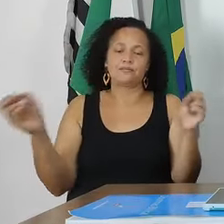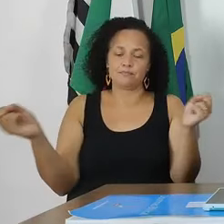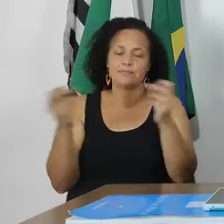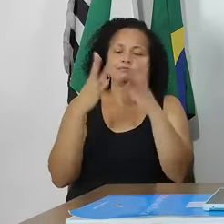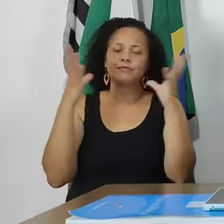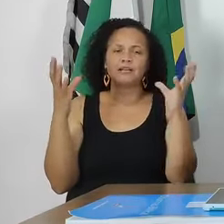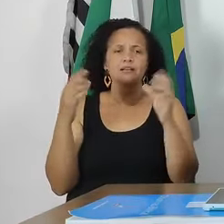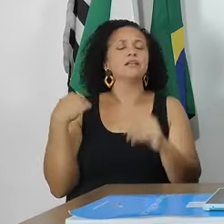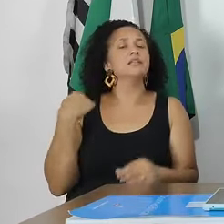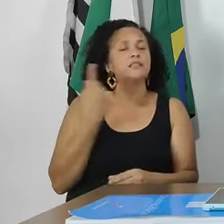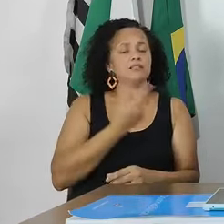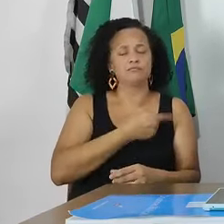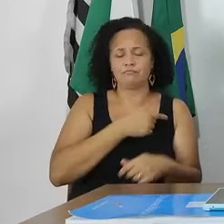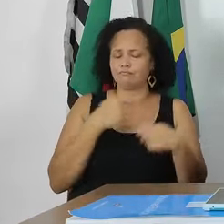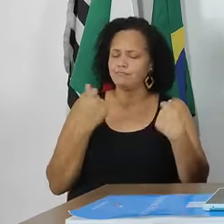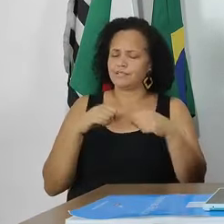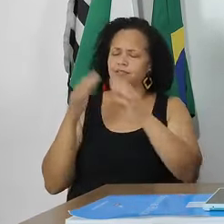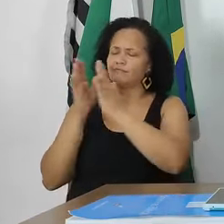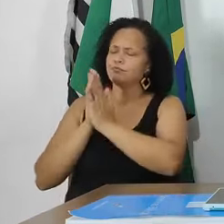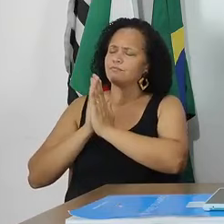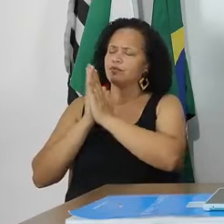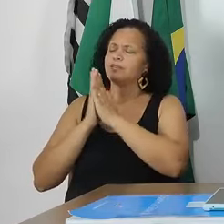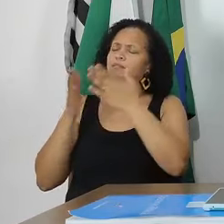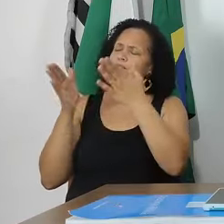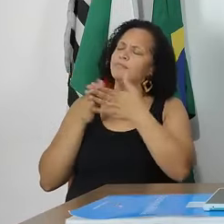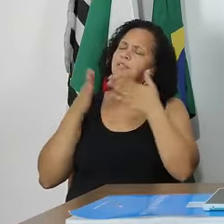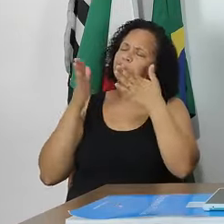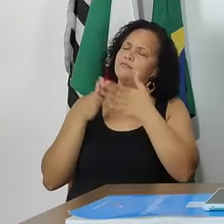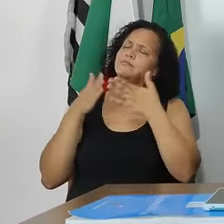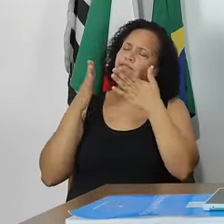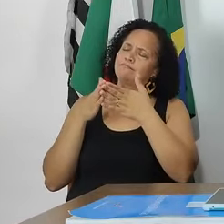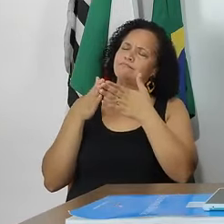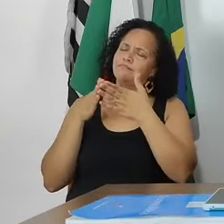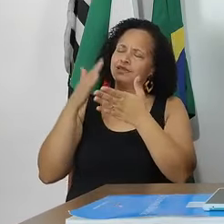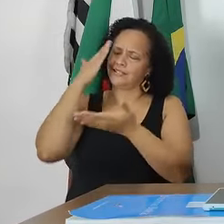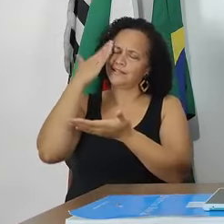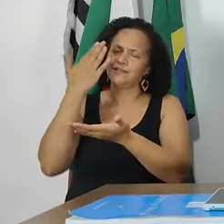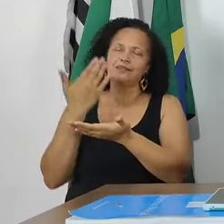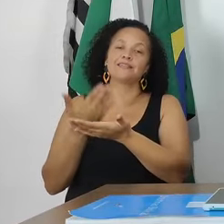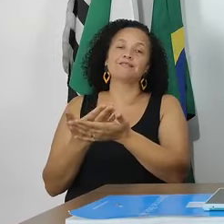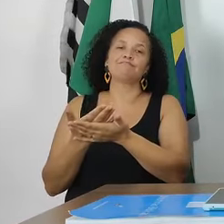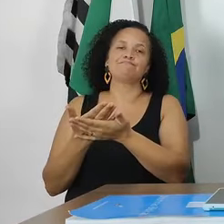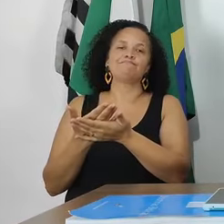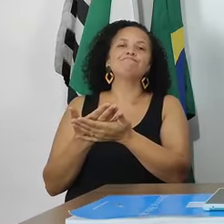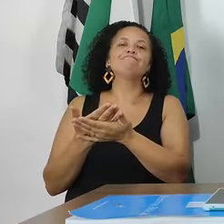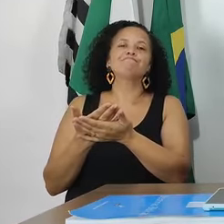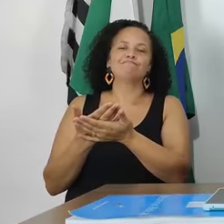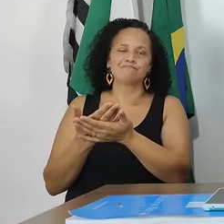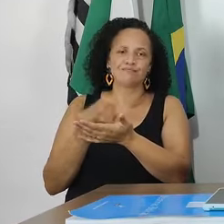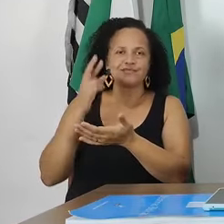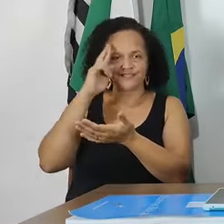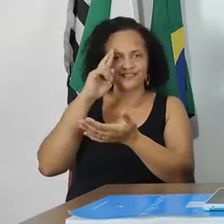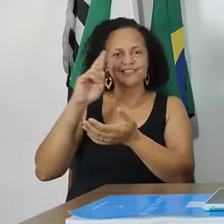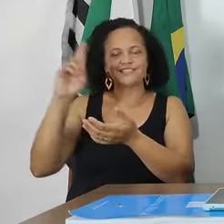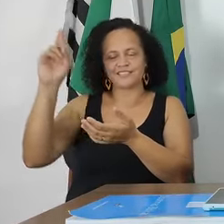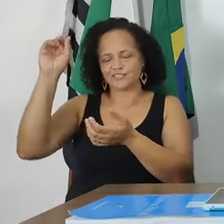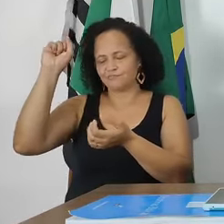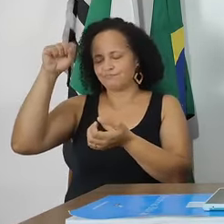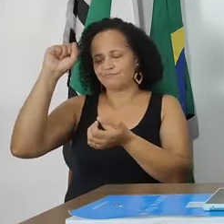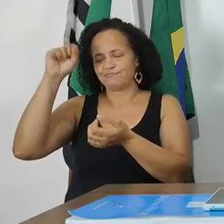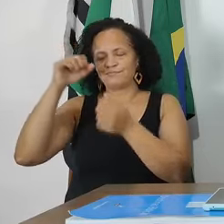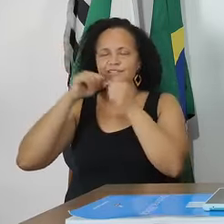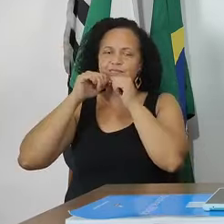a gente, né, ora e a gente fala, nossa, não está vindo, mas o Senhor está nos dando